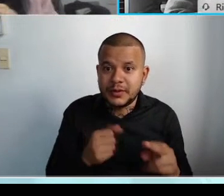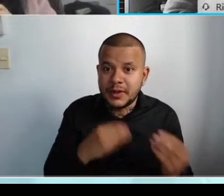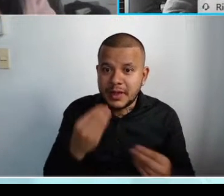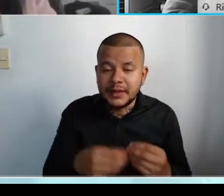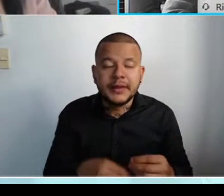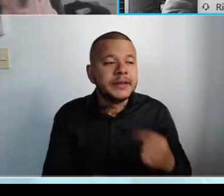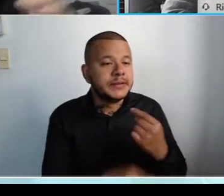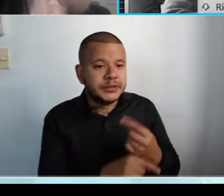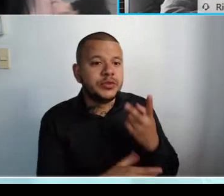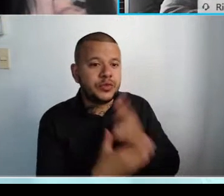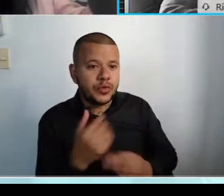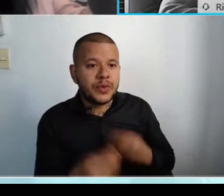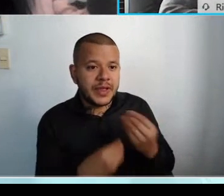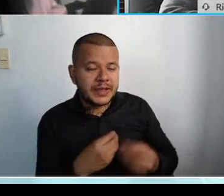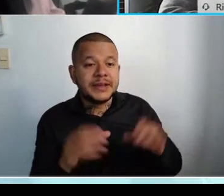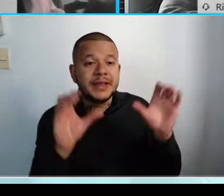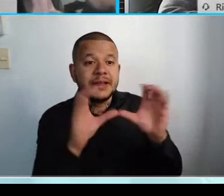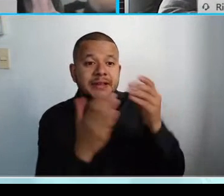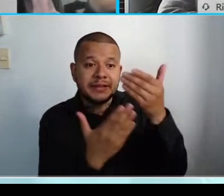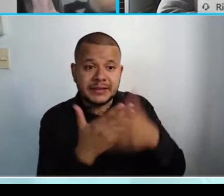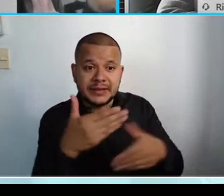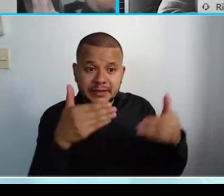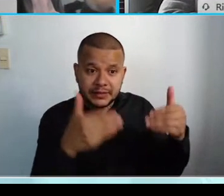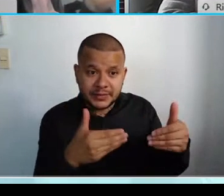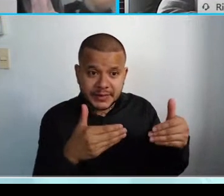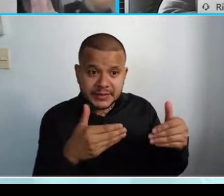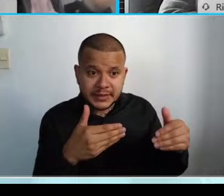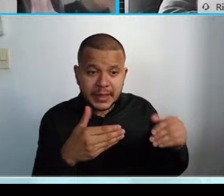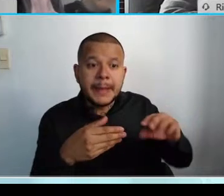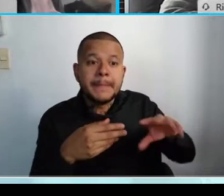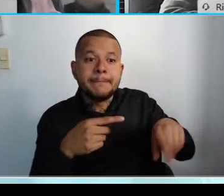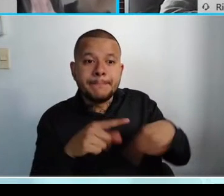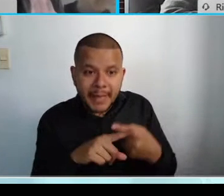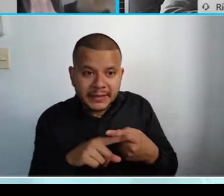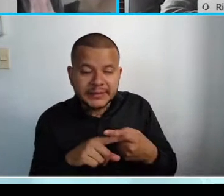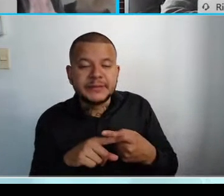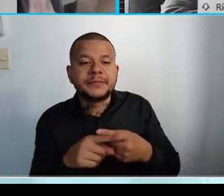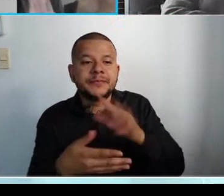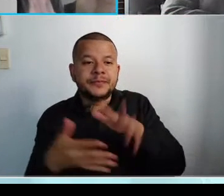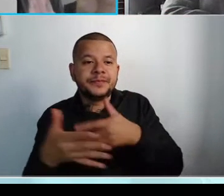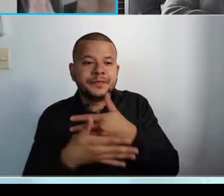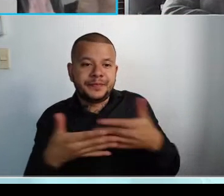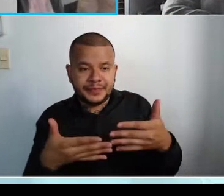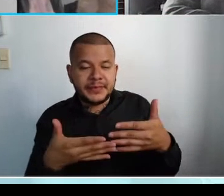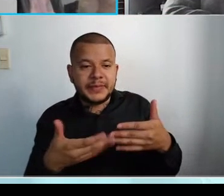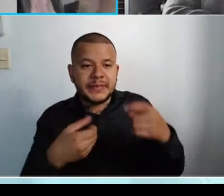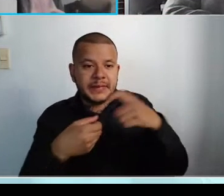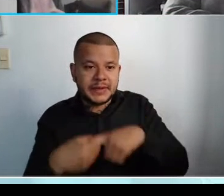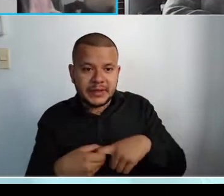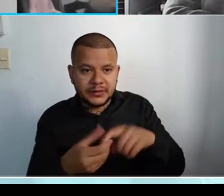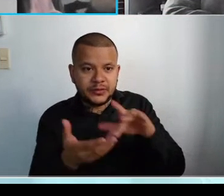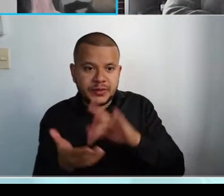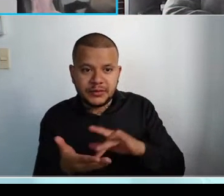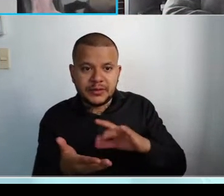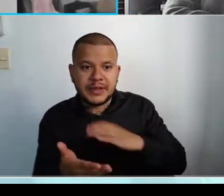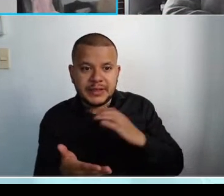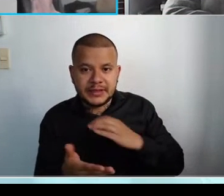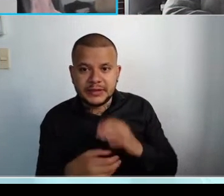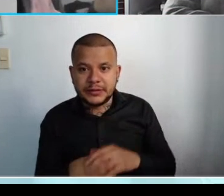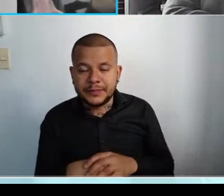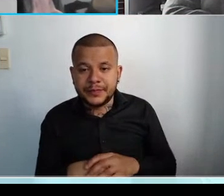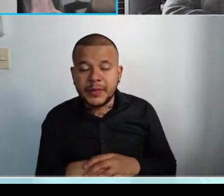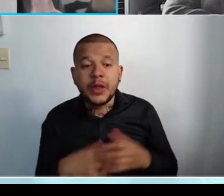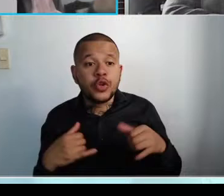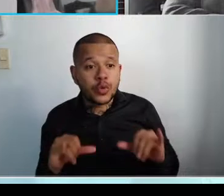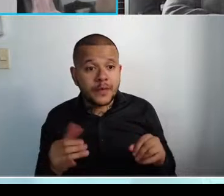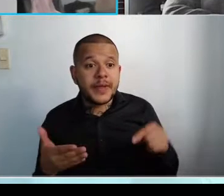correcto. Entonces, quiere decir que contamos con este dato que te acabo de dar del registro de 1.200.000 personas que se sigue